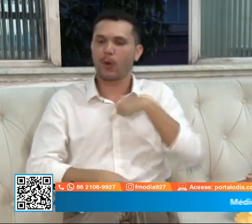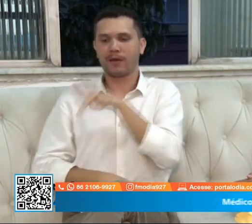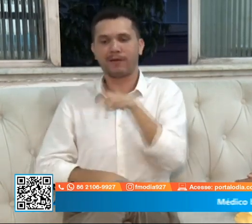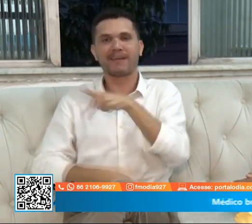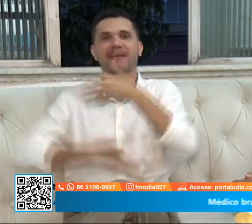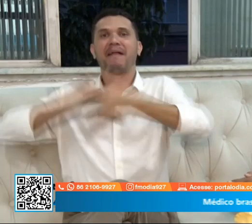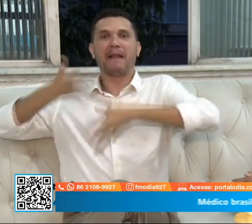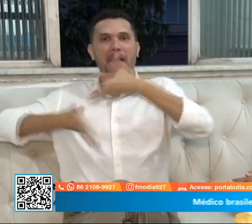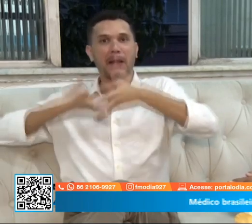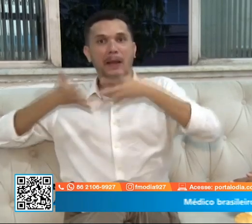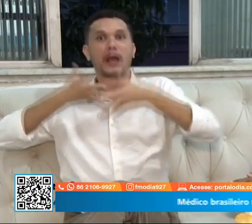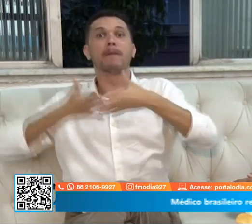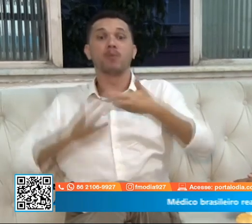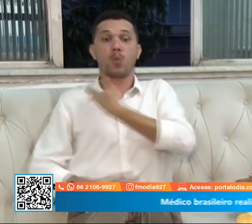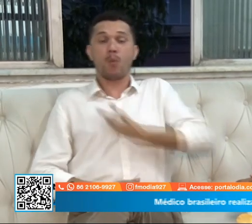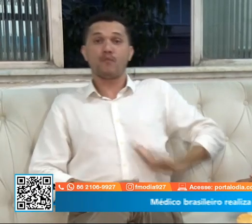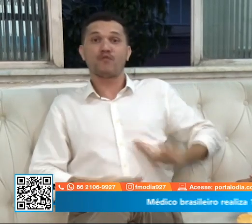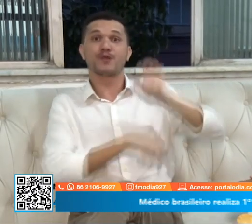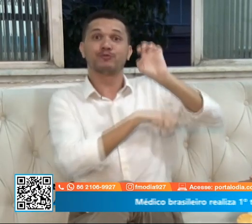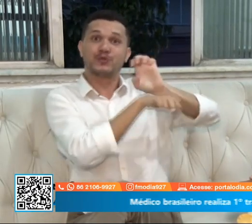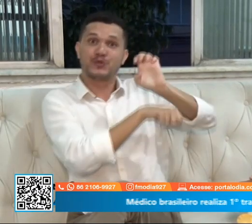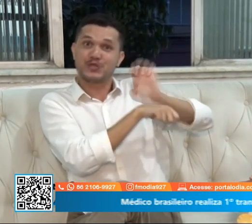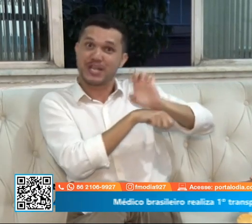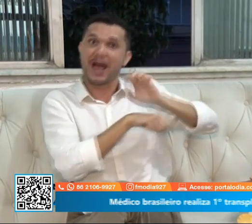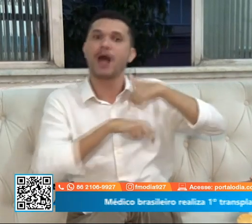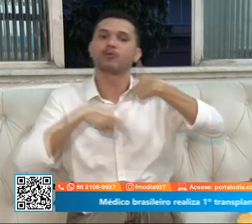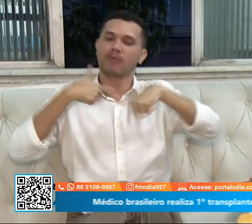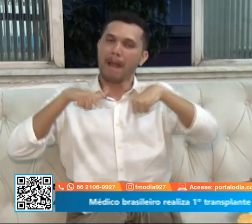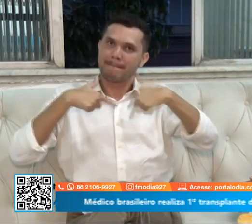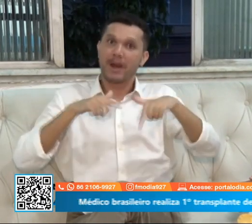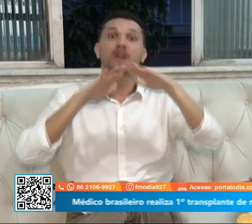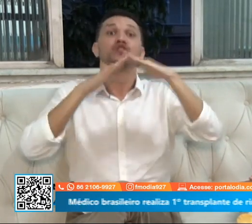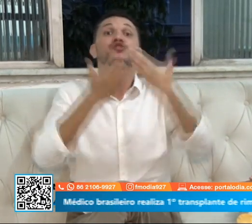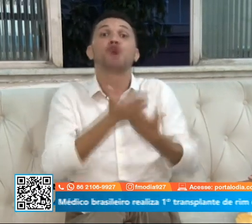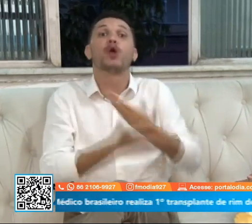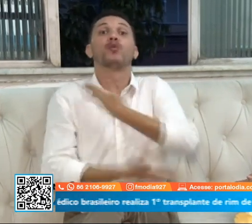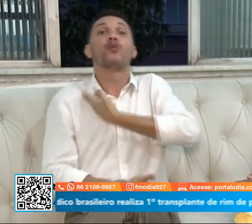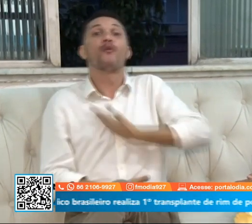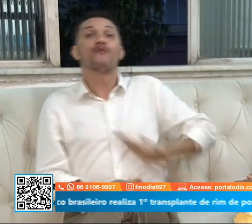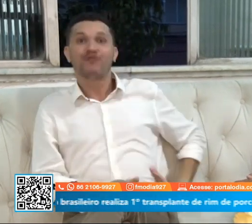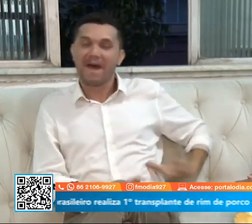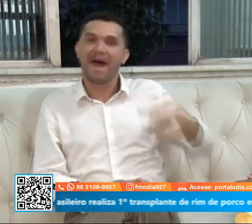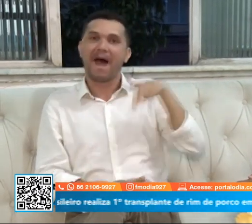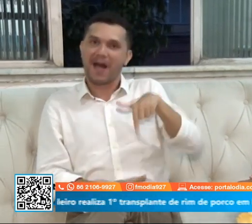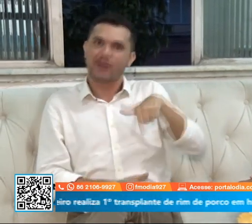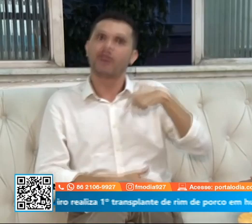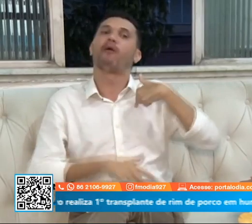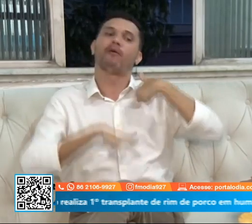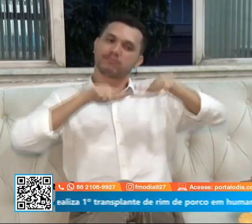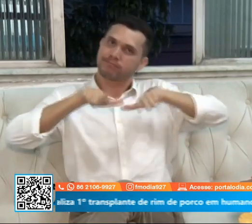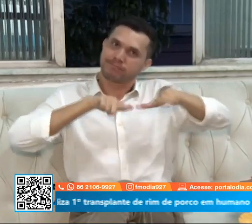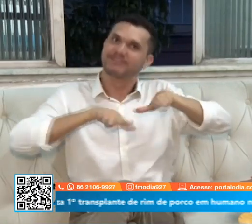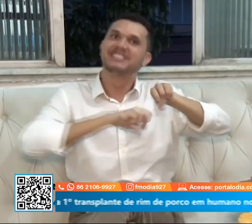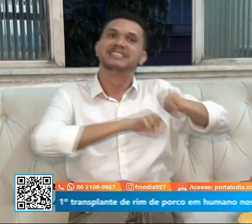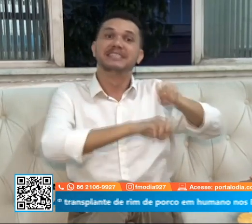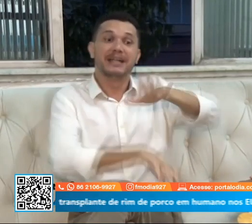né? E depois de tudo isso, me formei em professor de Libras, né? Também trabalho atuando como professor no governo do estado,